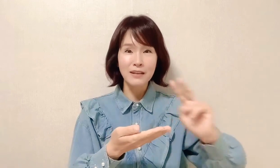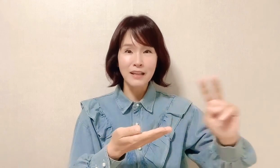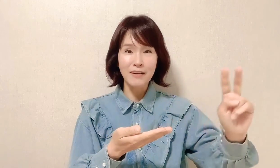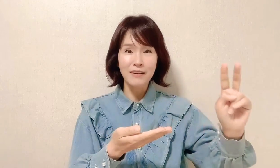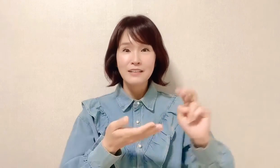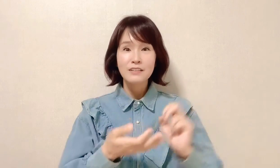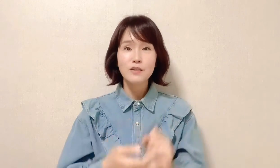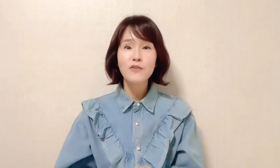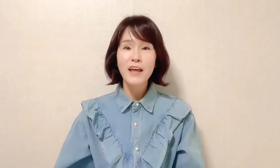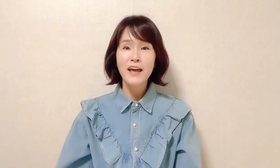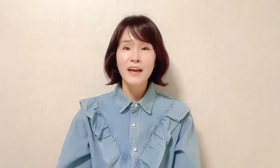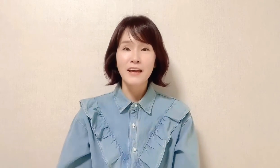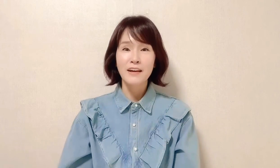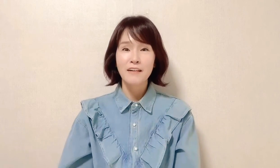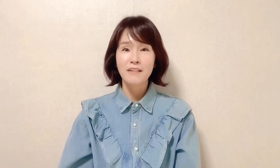같아요. 그런데